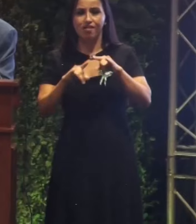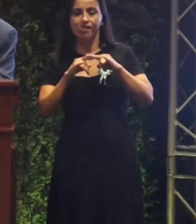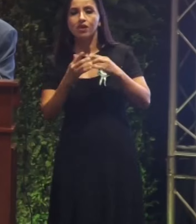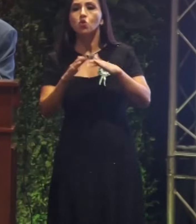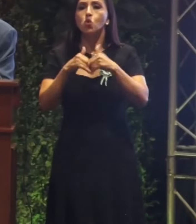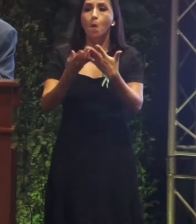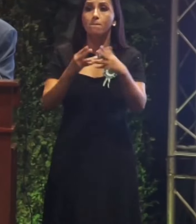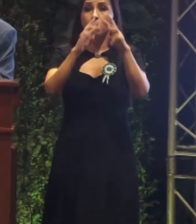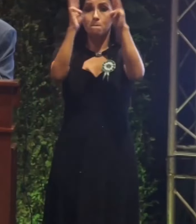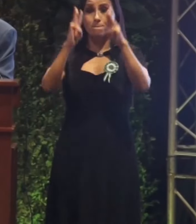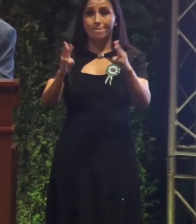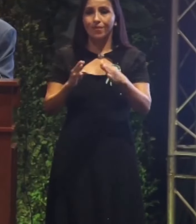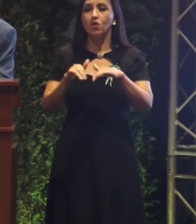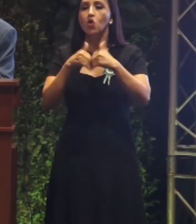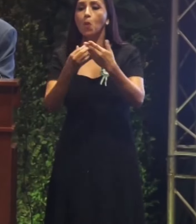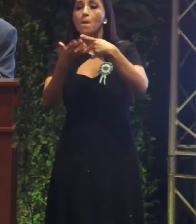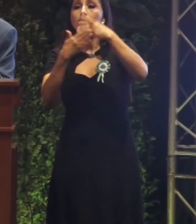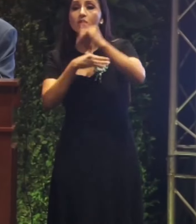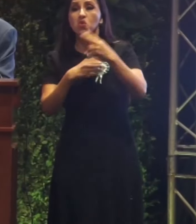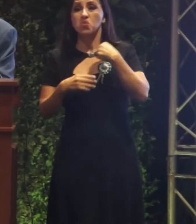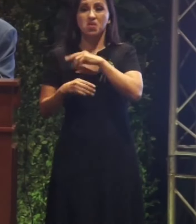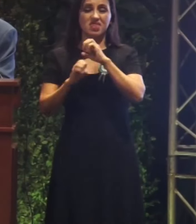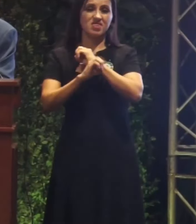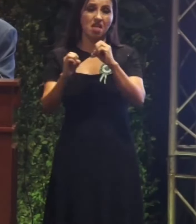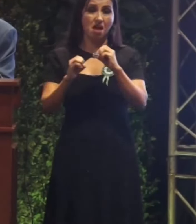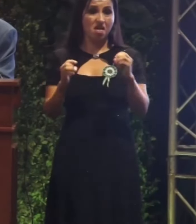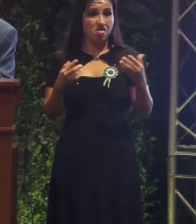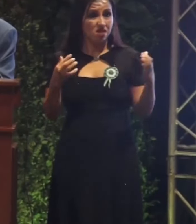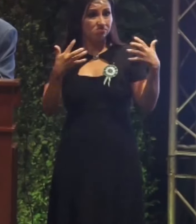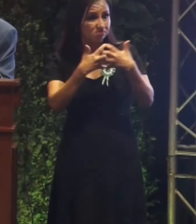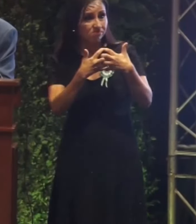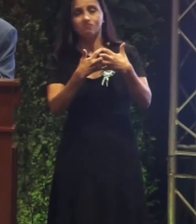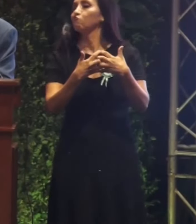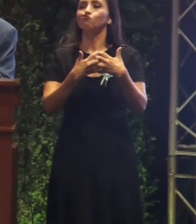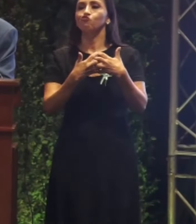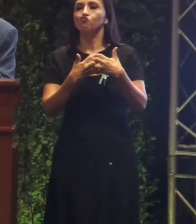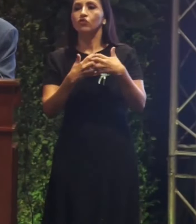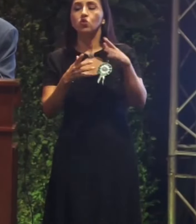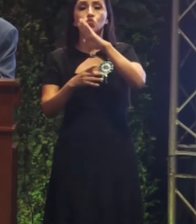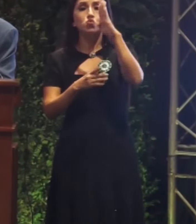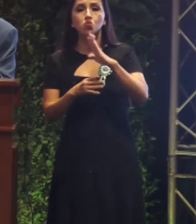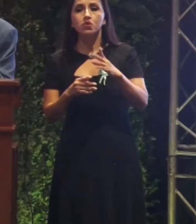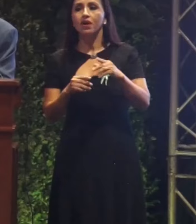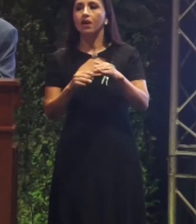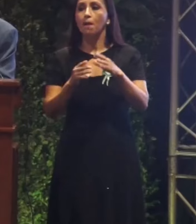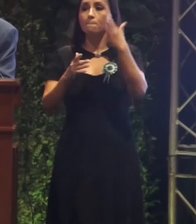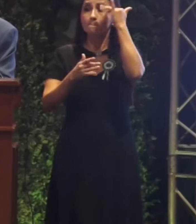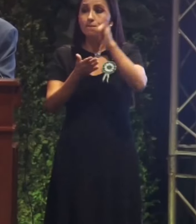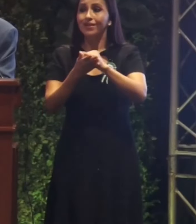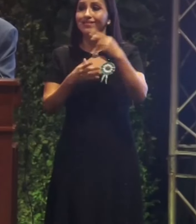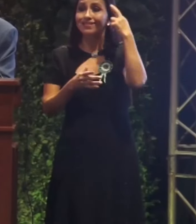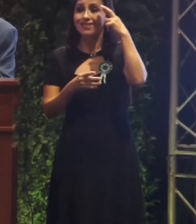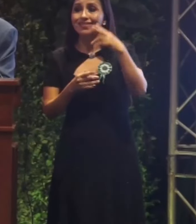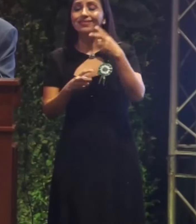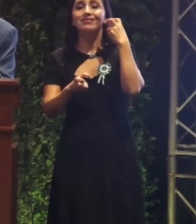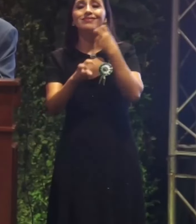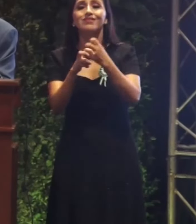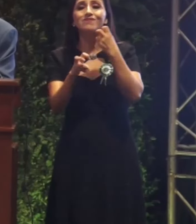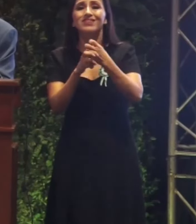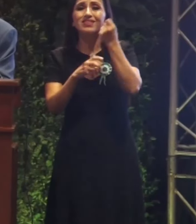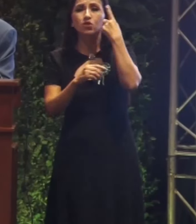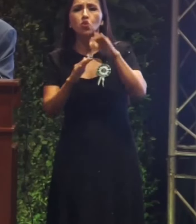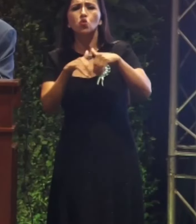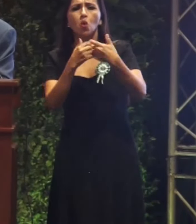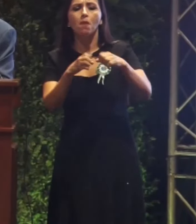modelo, con ese proyecto no tenemos nada en común. Nunca lo tuvimos y por tanto es difícil entender o